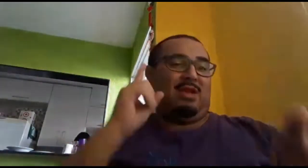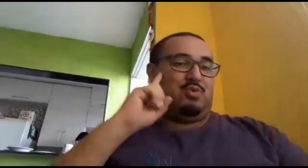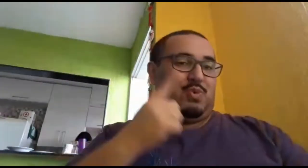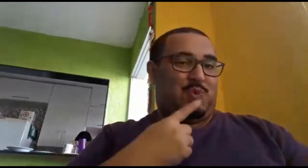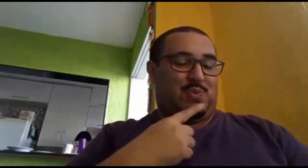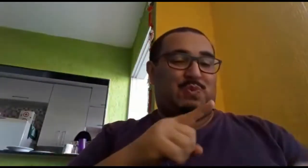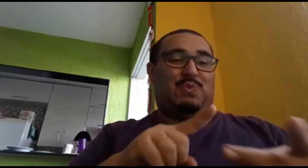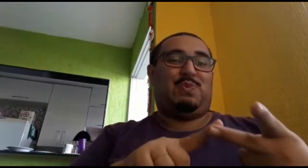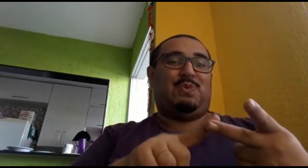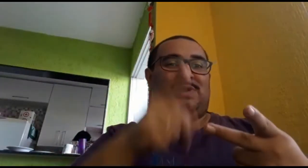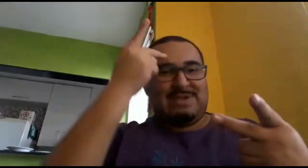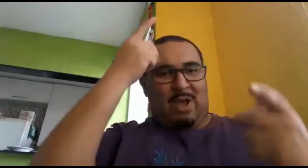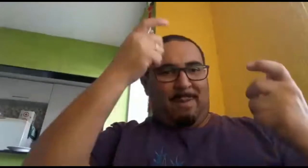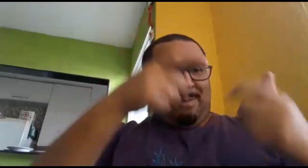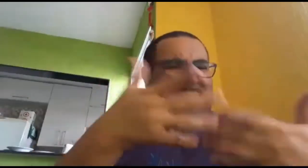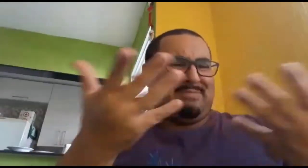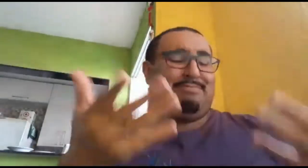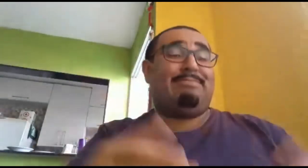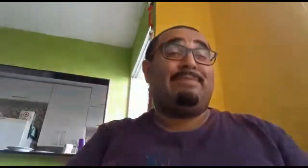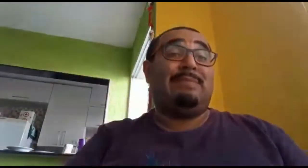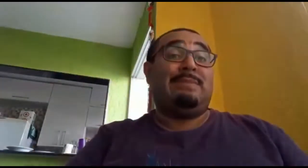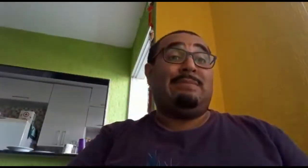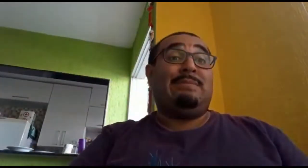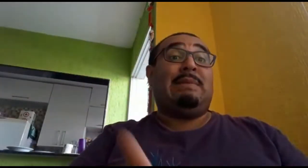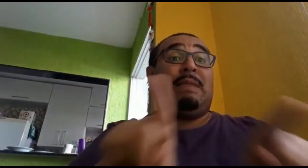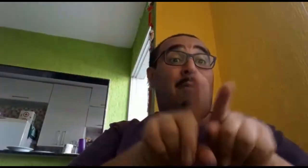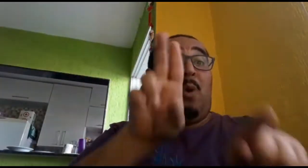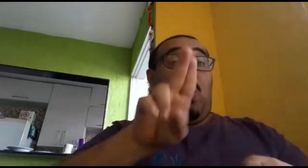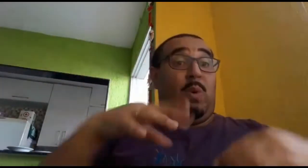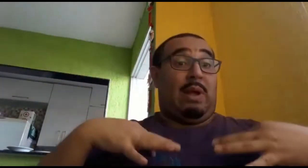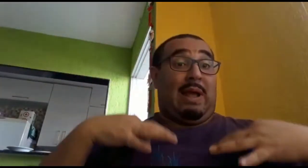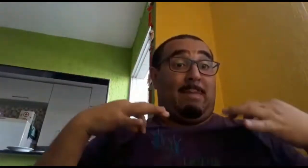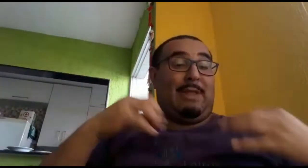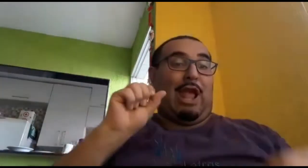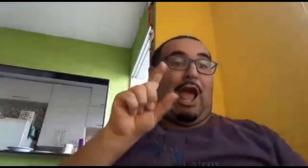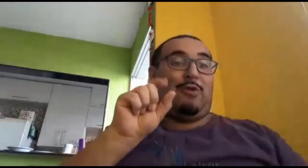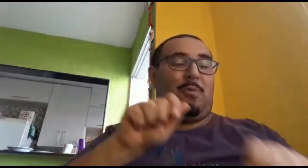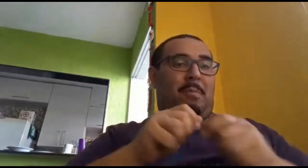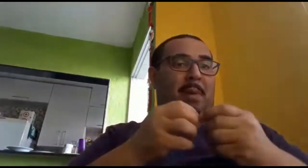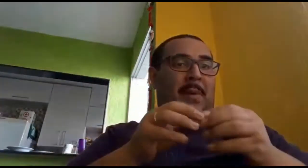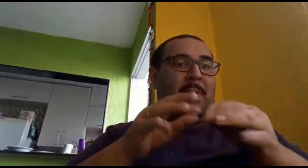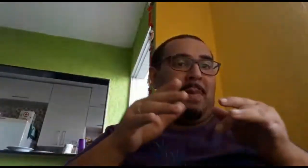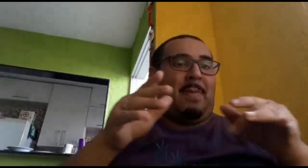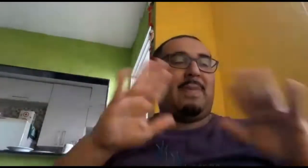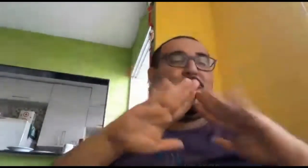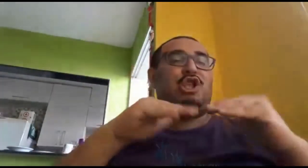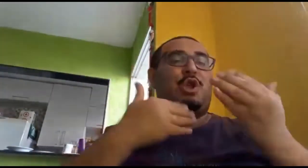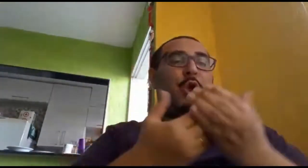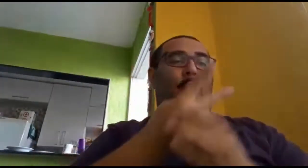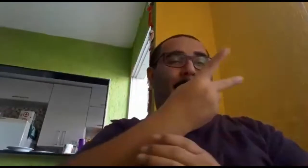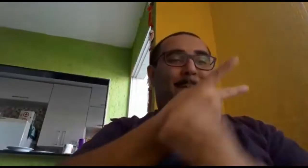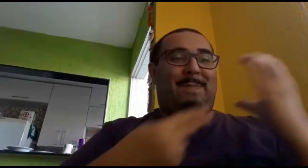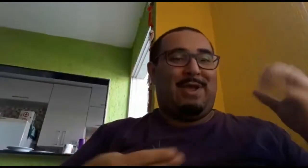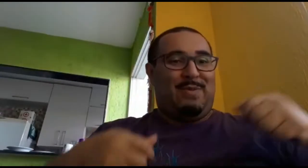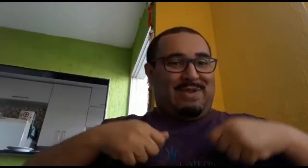na Rússia. Teve o Lúcio, que conheceu russos num bar, num restaurante, e descobriu que eles eram músicos, acabou sendo convidado para uma ópera.